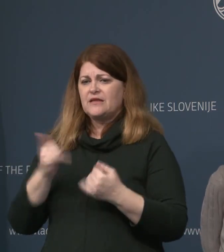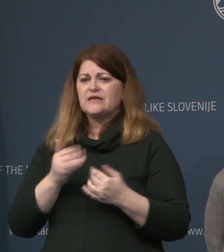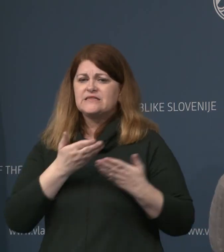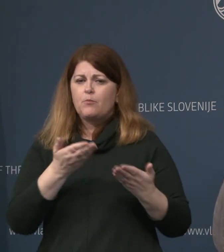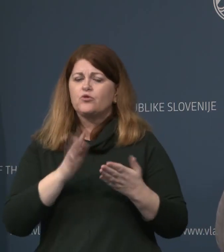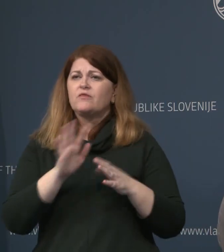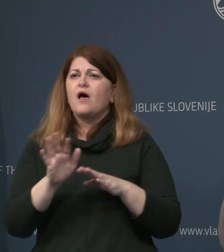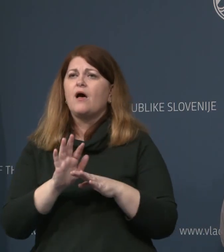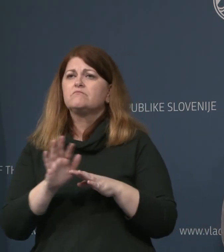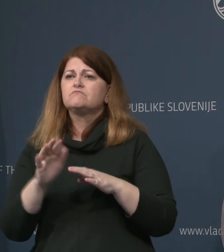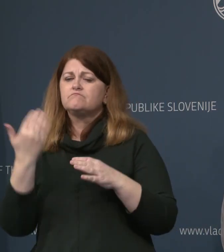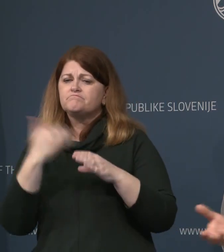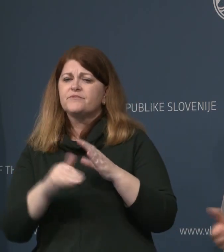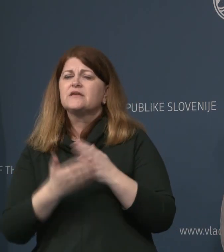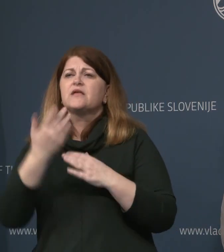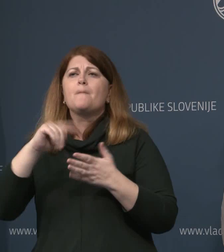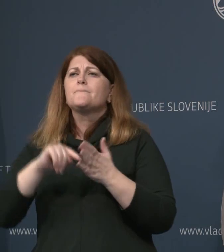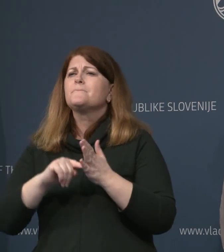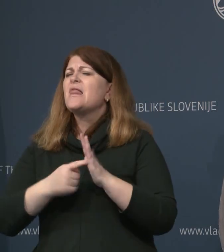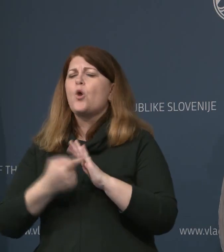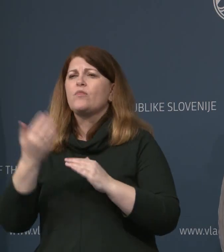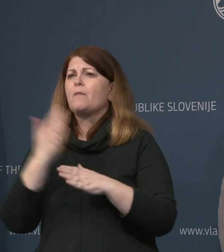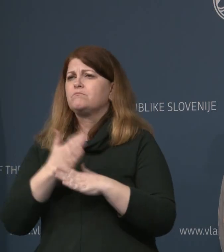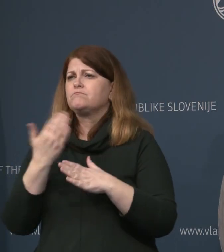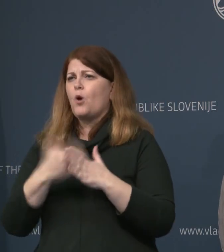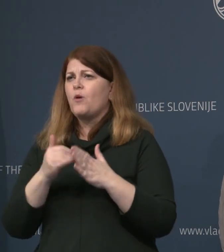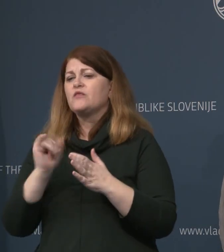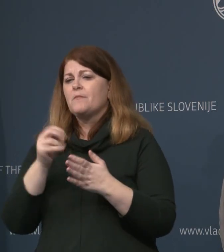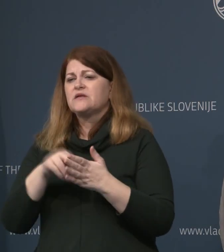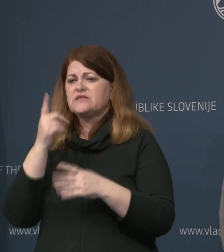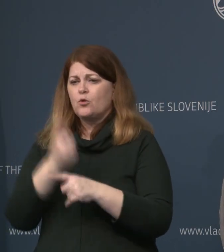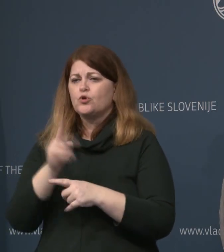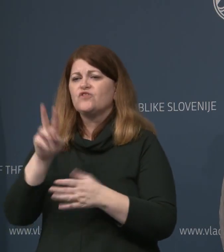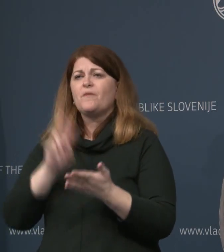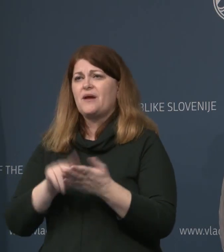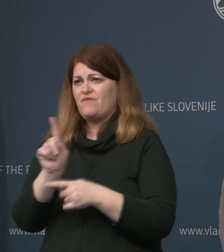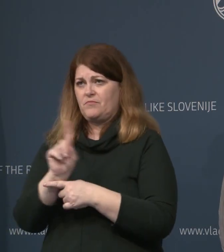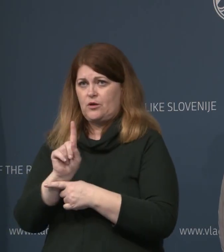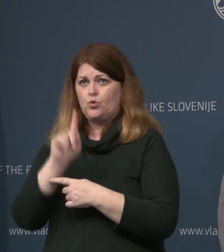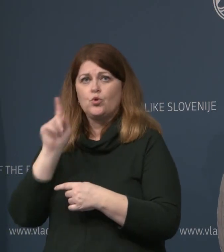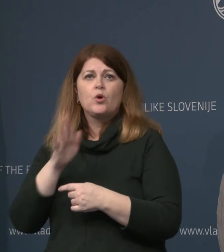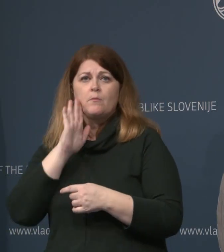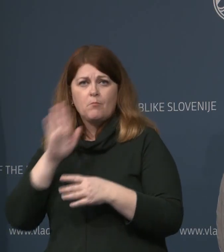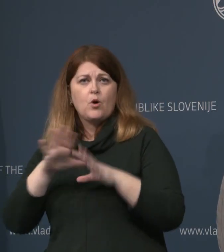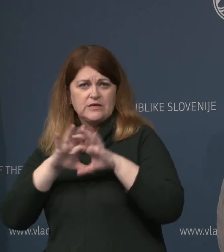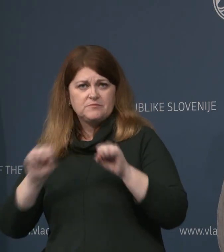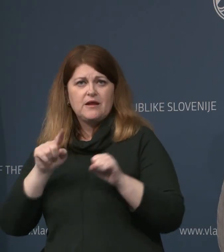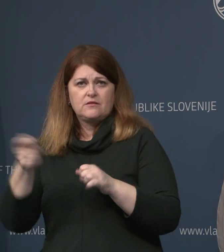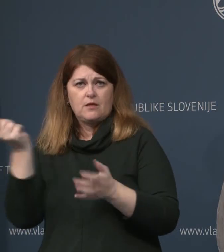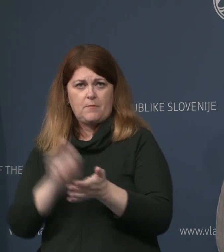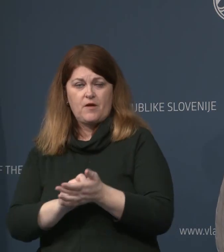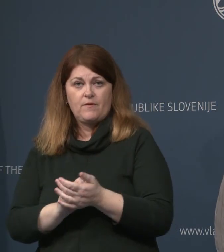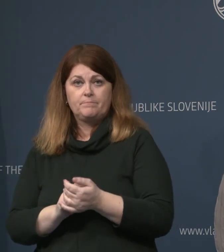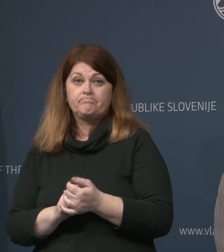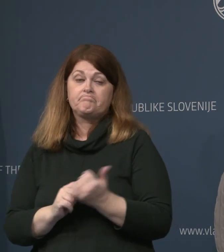na računalnikih za milijone kosov, seveda se treba odločiti v pravem trenutku in, bom rekel, izpeljati te nabave.